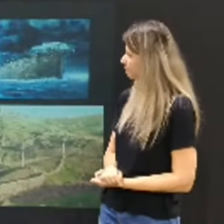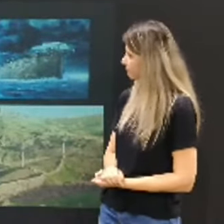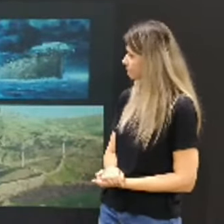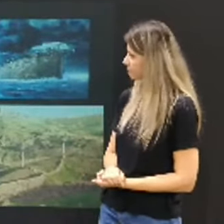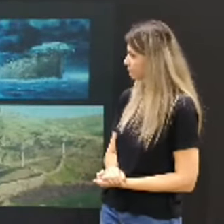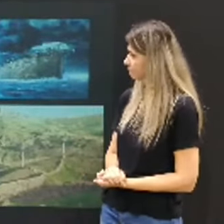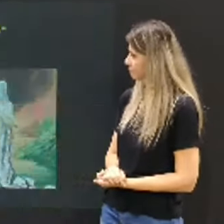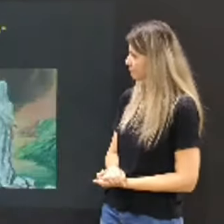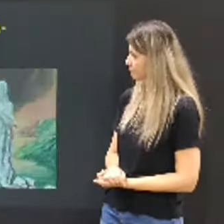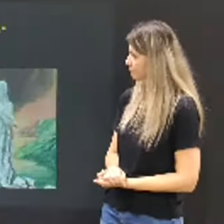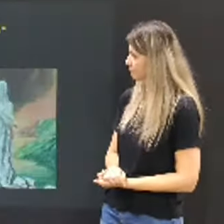Andressa.